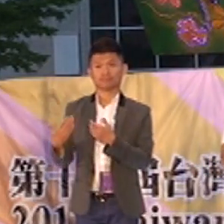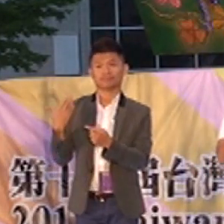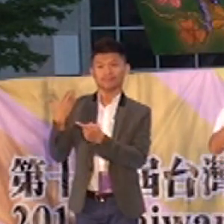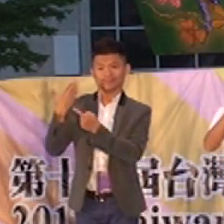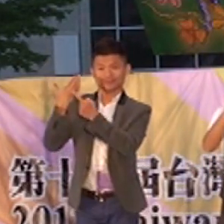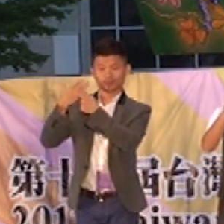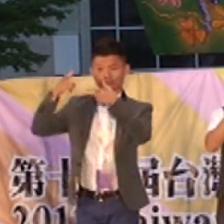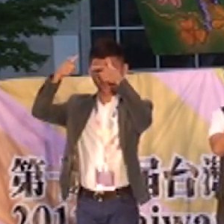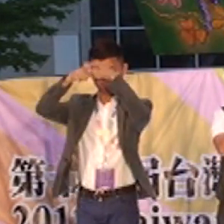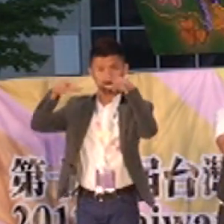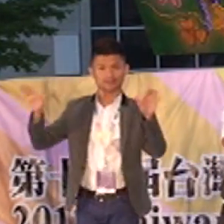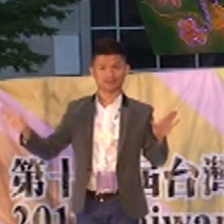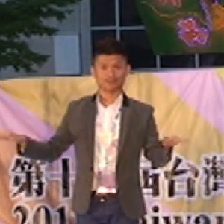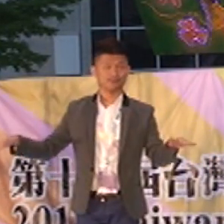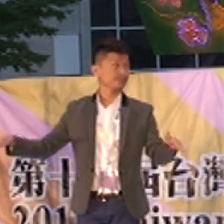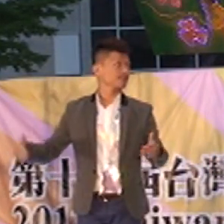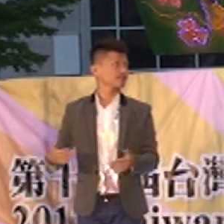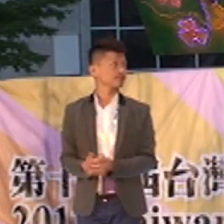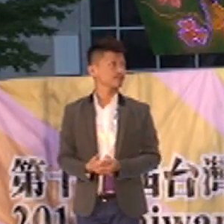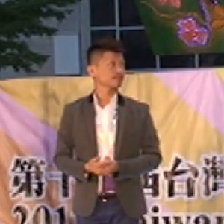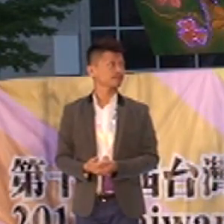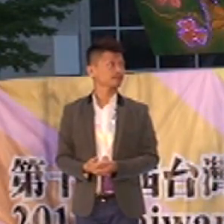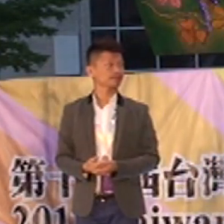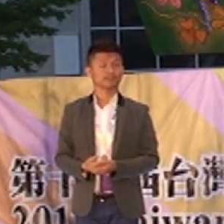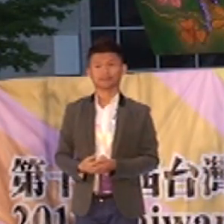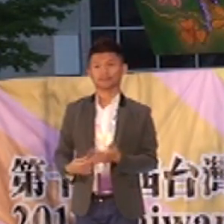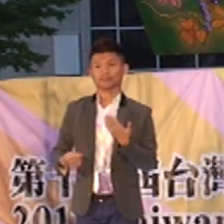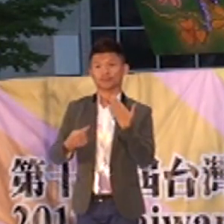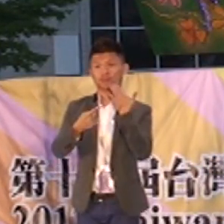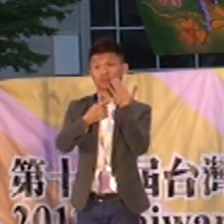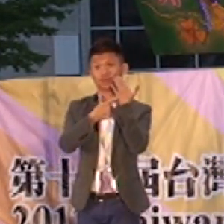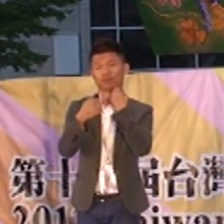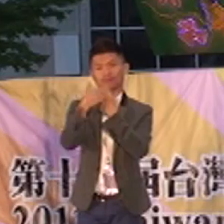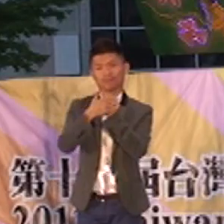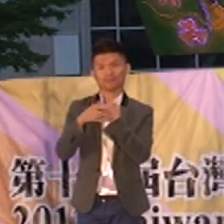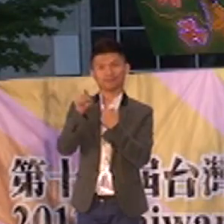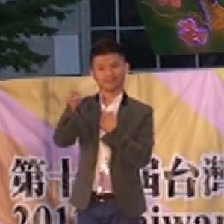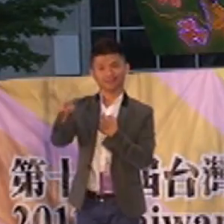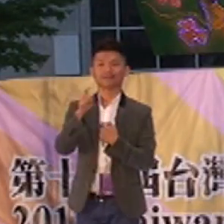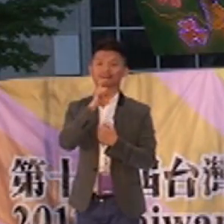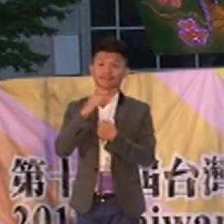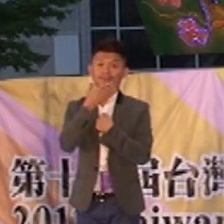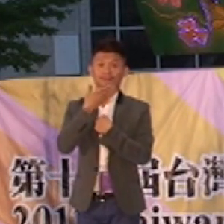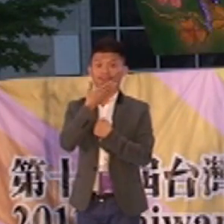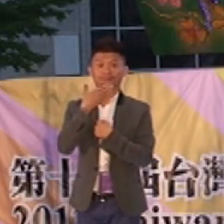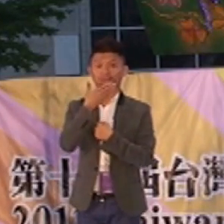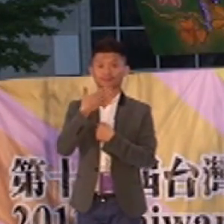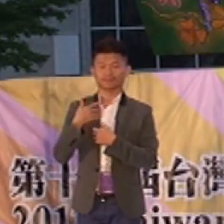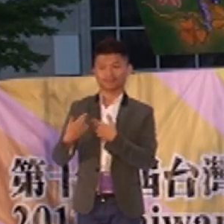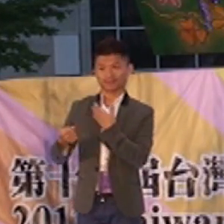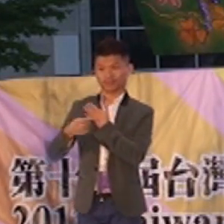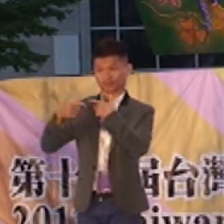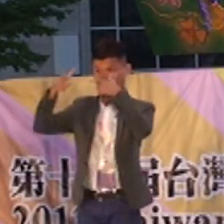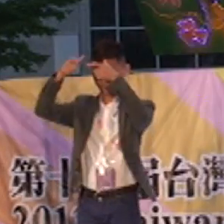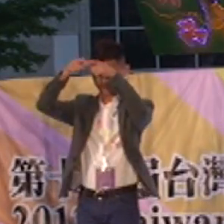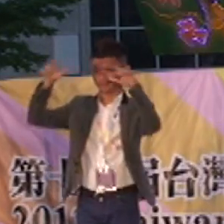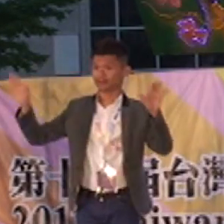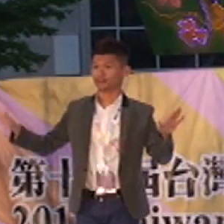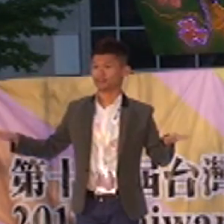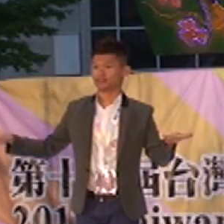使， 守天使， 守护你的幸福， 守护你的幸福， 守天使， 守